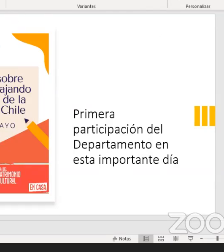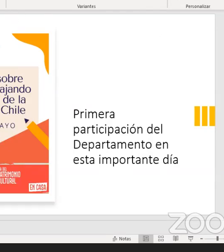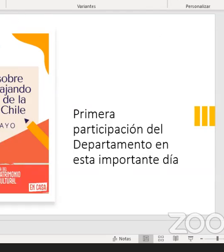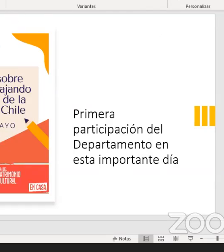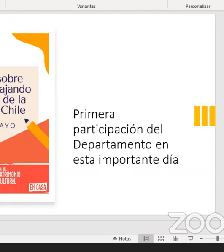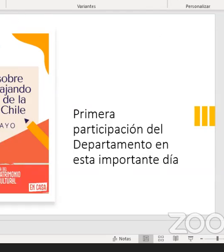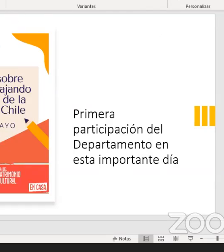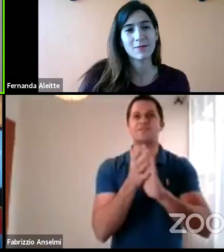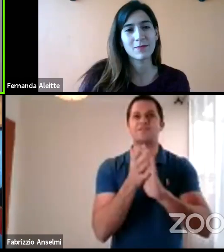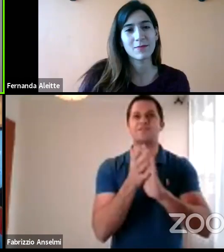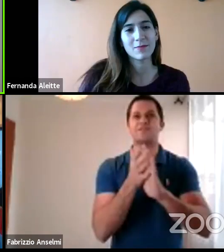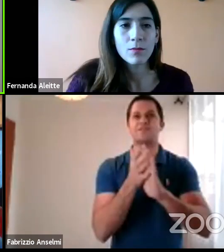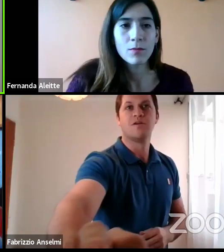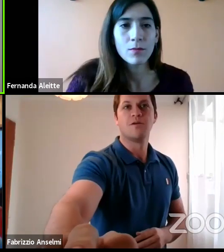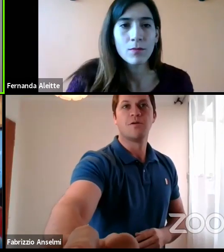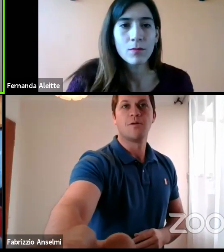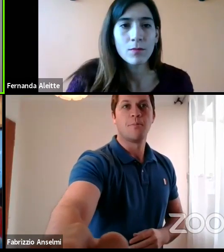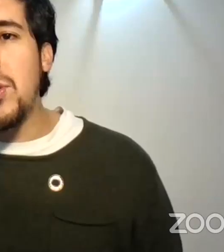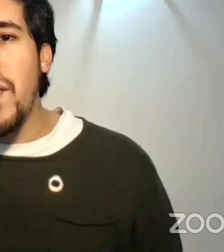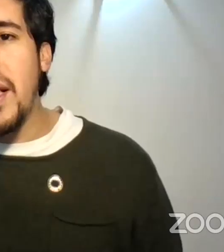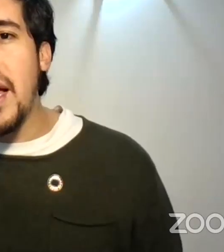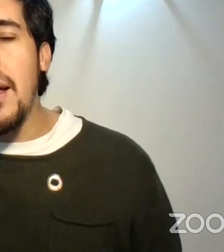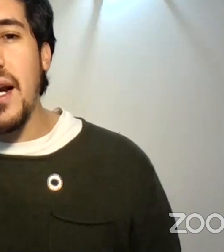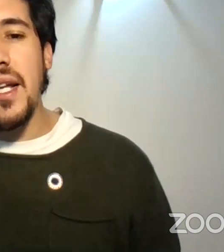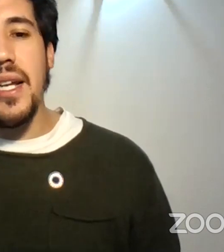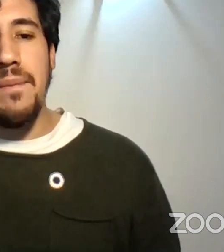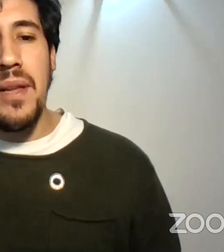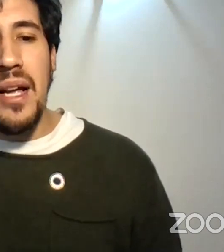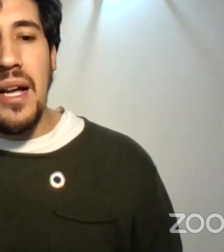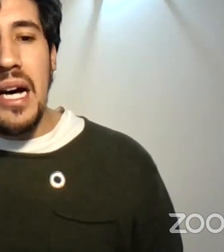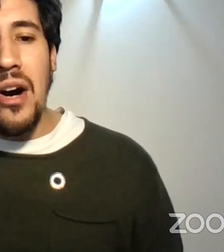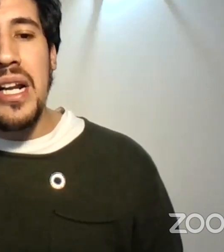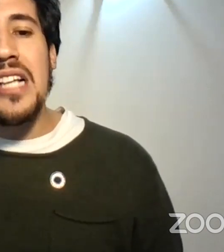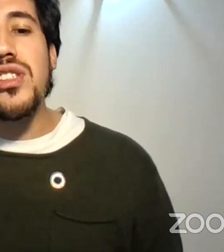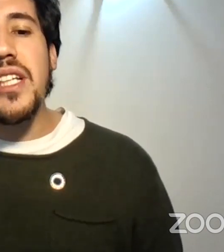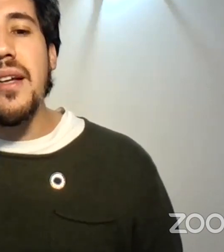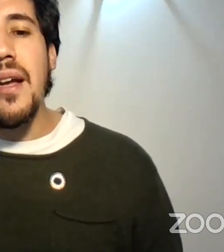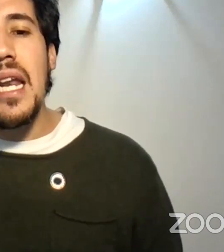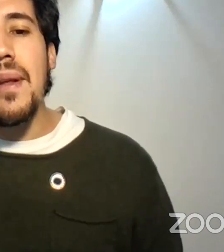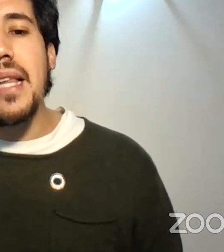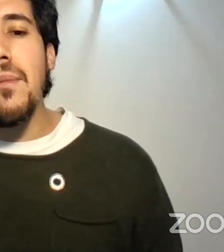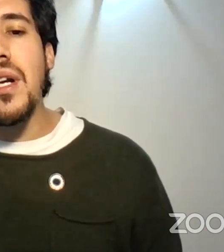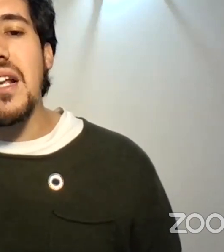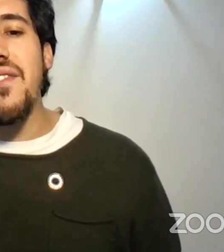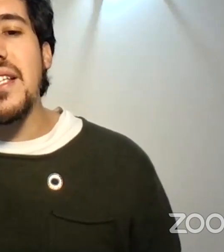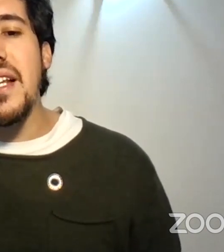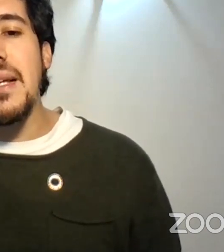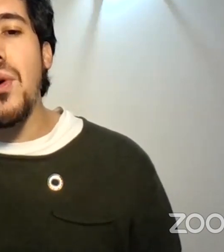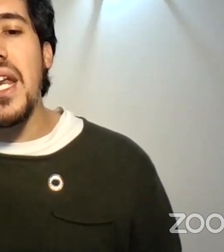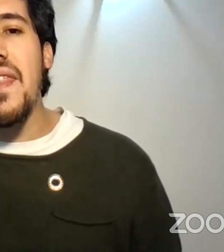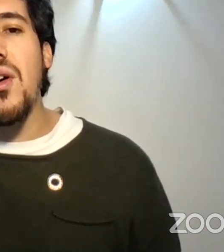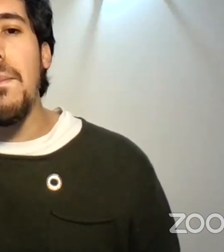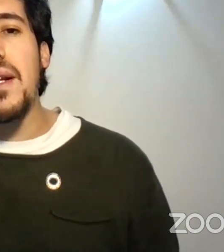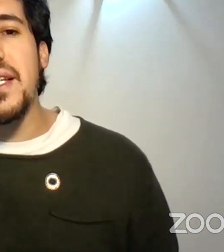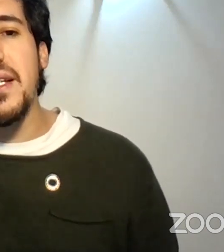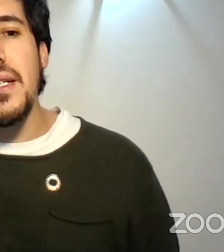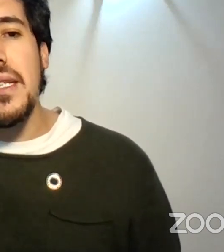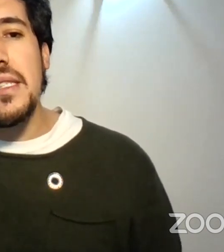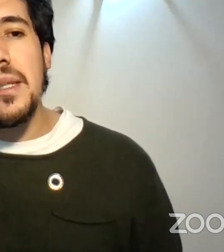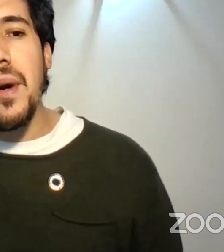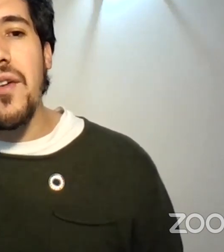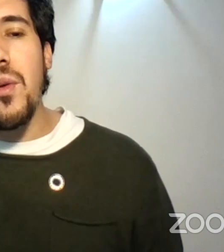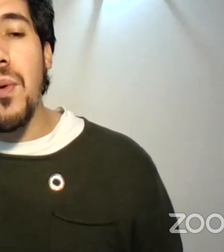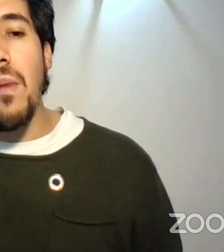Muchísimas poner gracias. YouTube. Déjame ver si puedo adaptar eso vista galería. Ahora, eso sí, lamentamos que tal vez en esta modalidad de